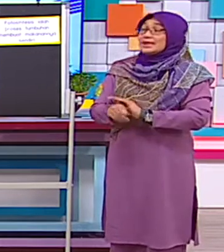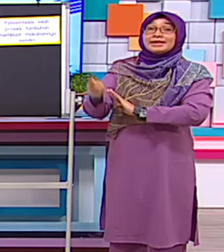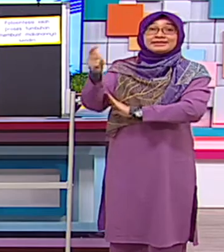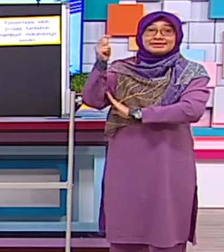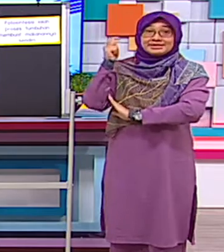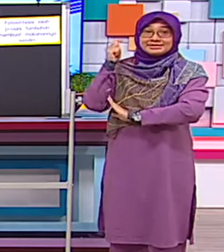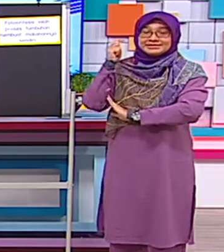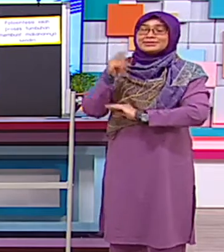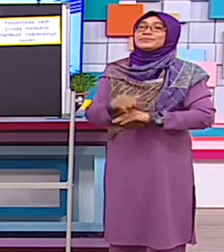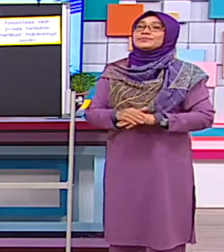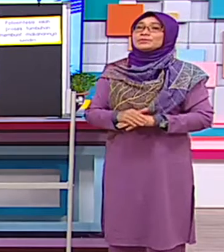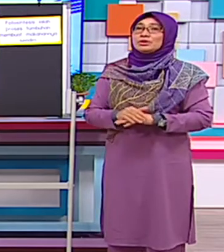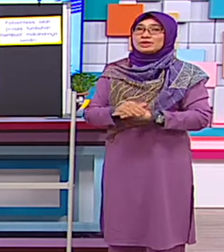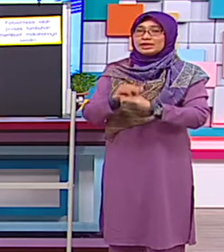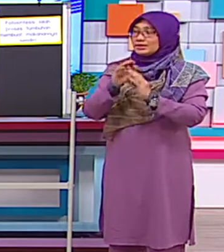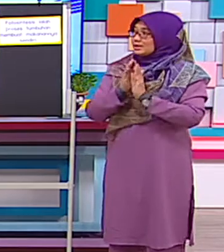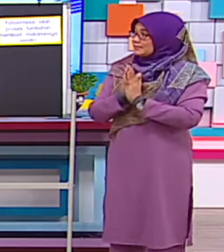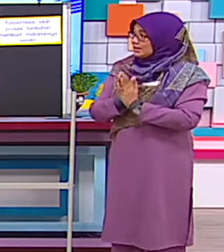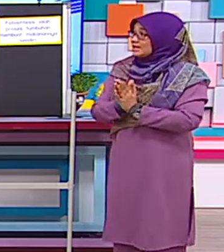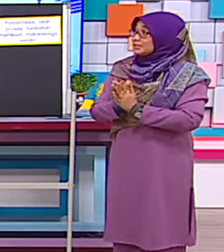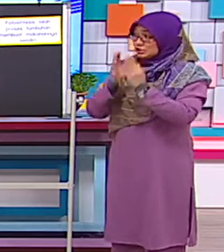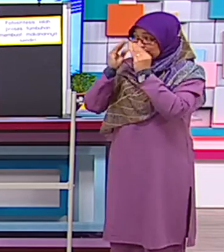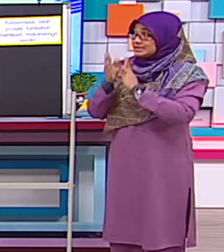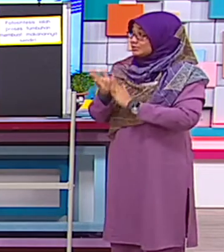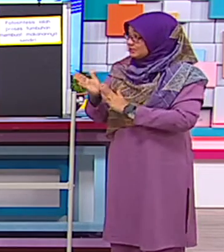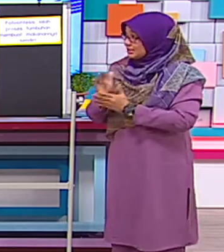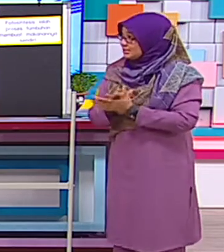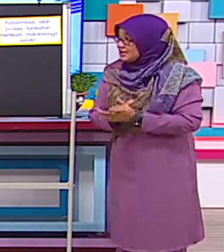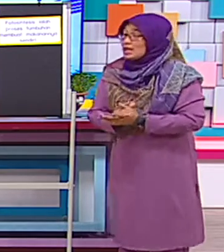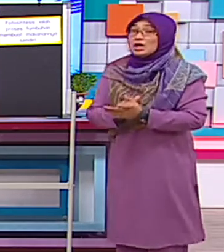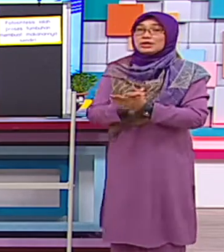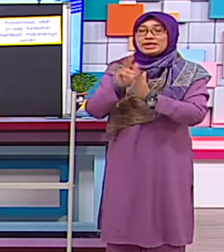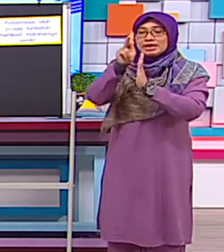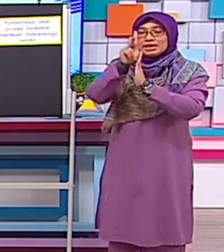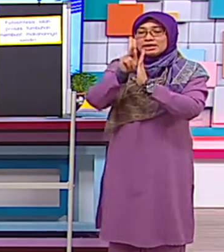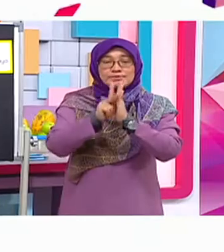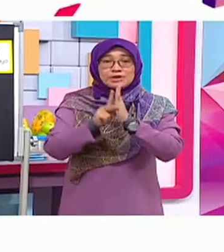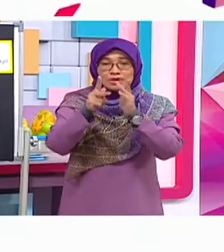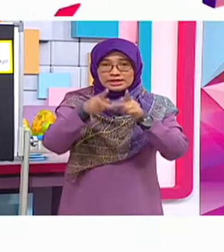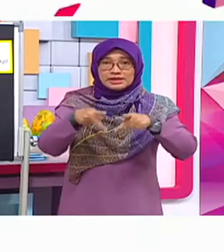tenaga-tenaga oke baiklah chengdu hati terus katanya udah kayak gua oke keperluan-keperluan